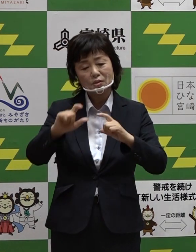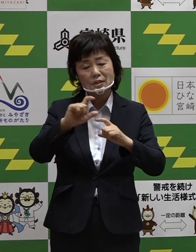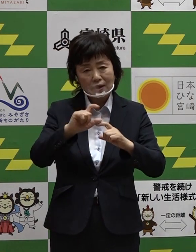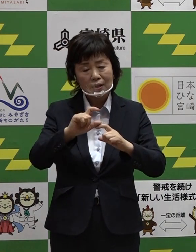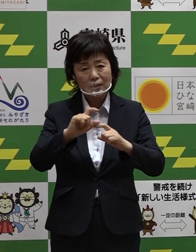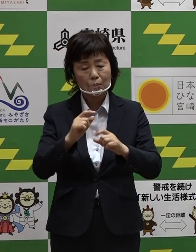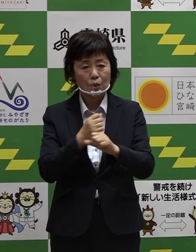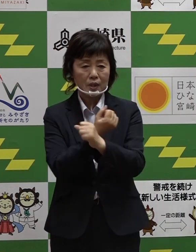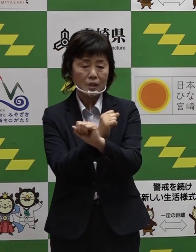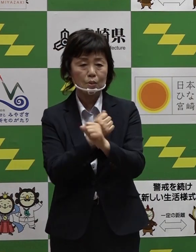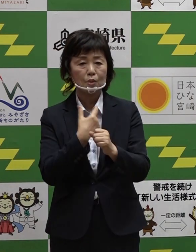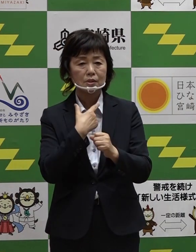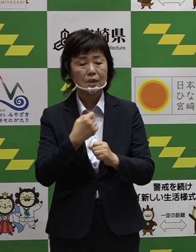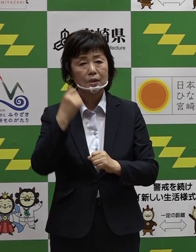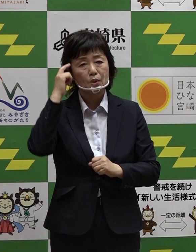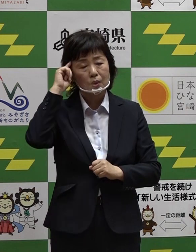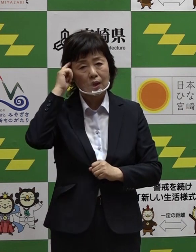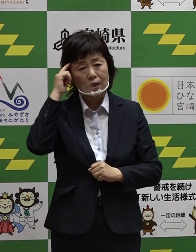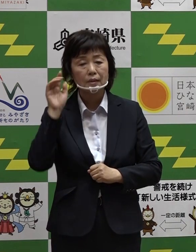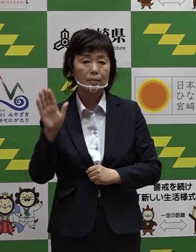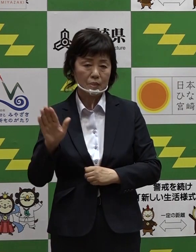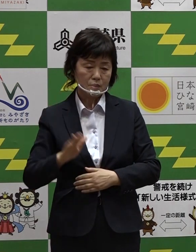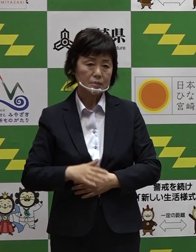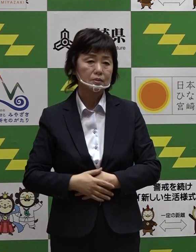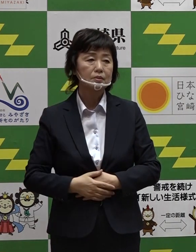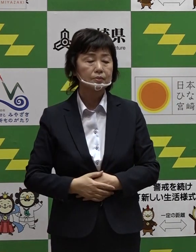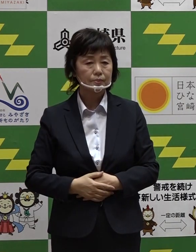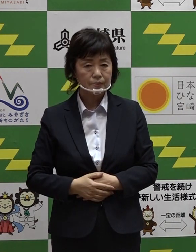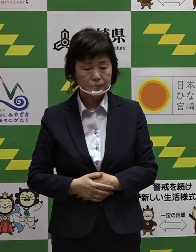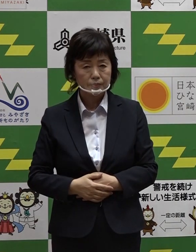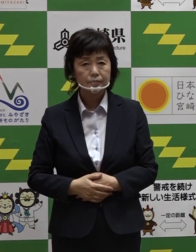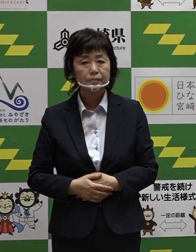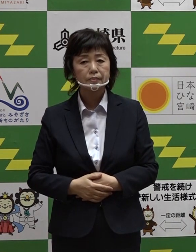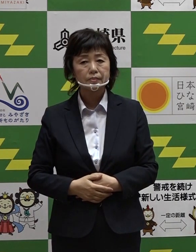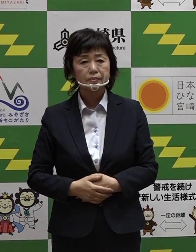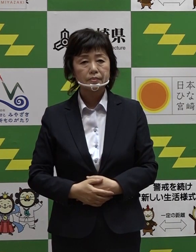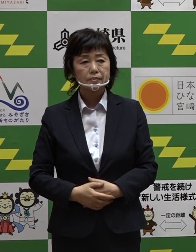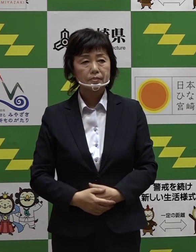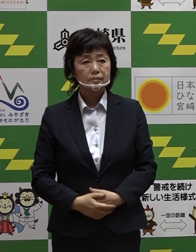する必要があるんではないかなというふうに思っております。